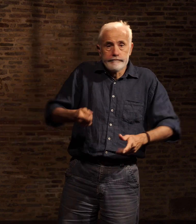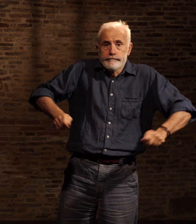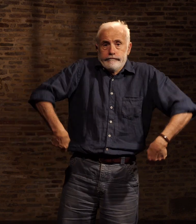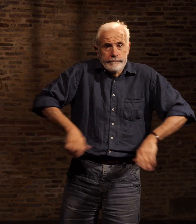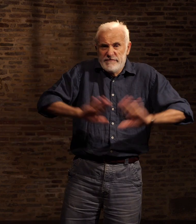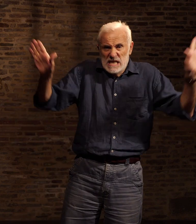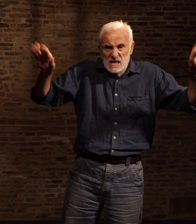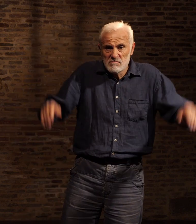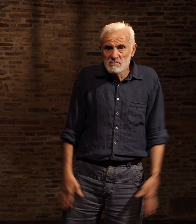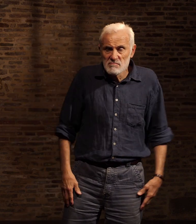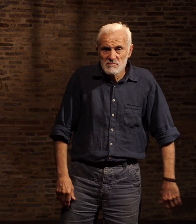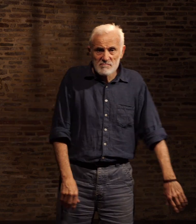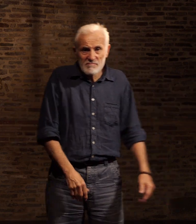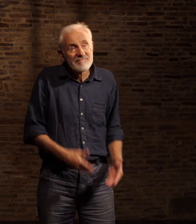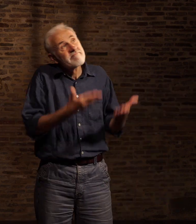costaud